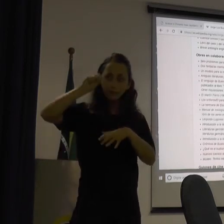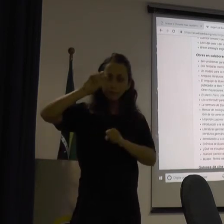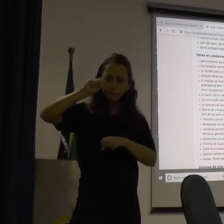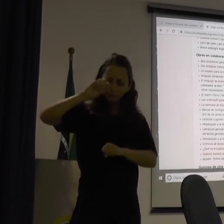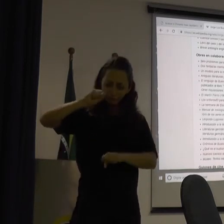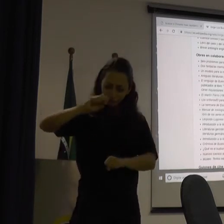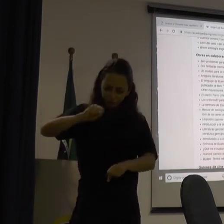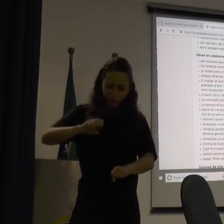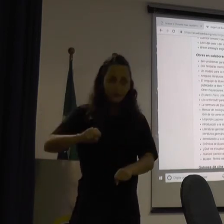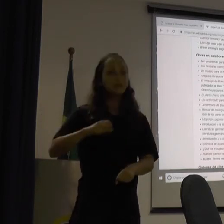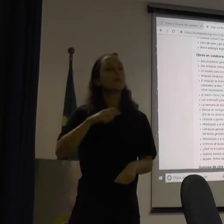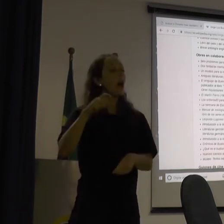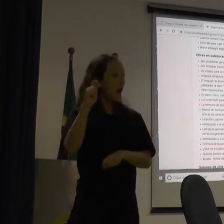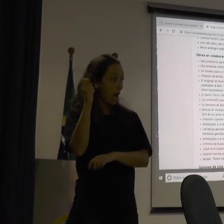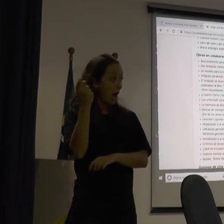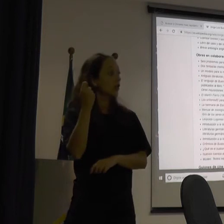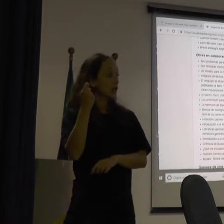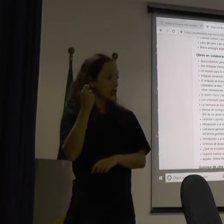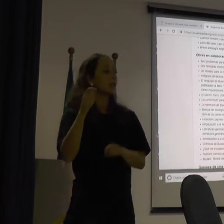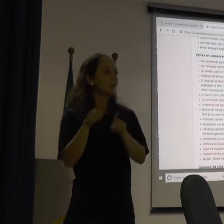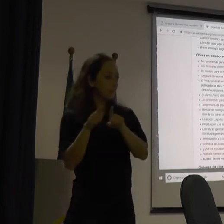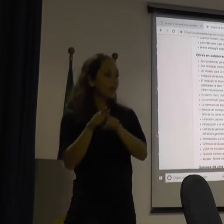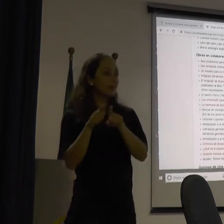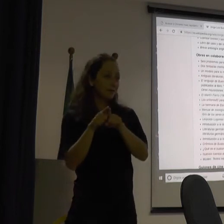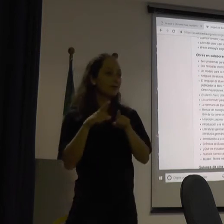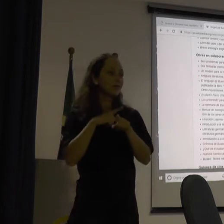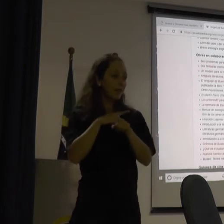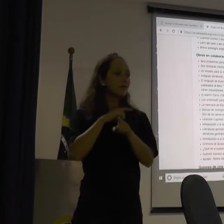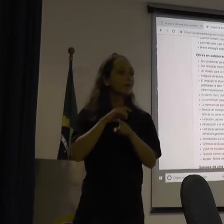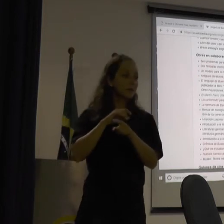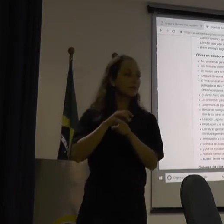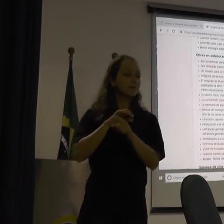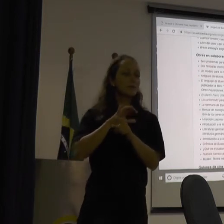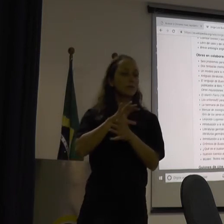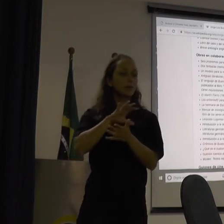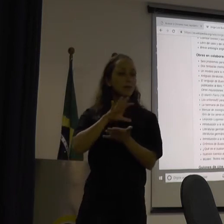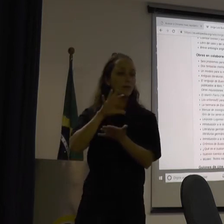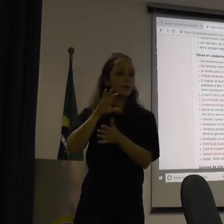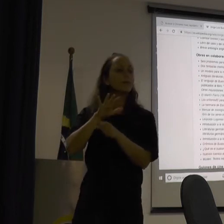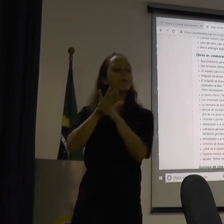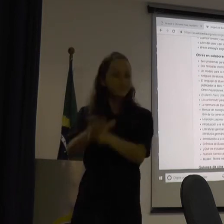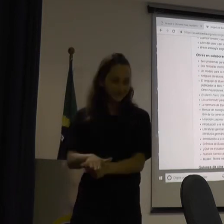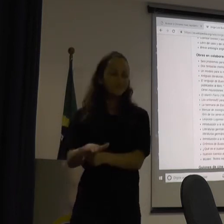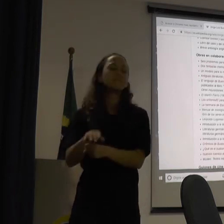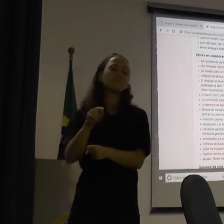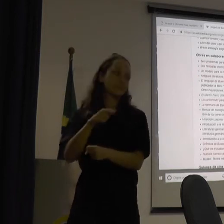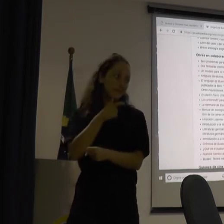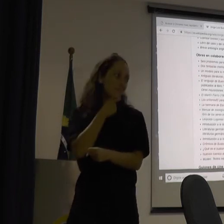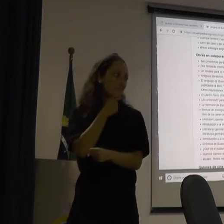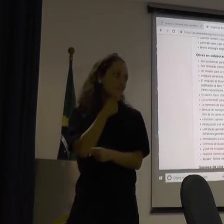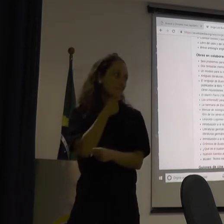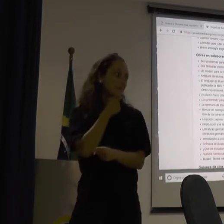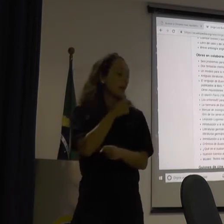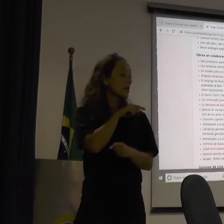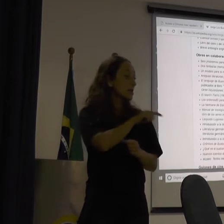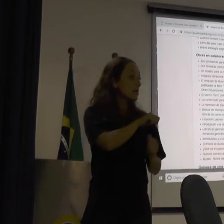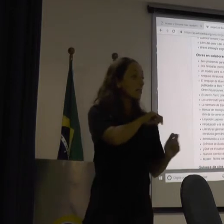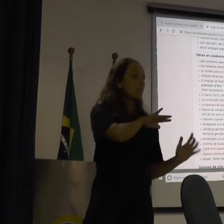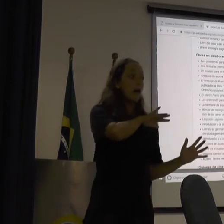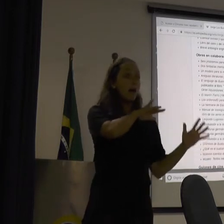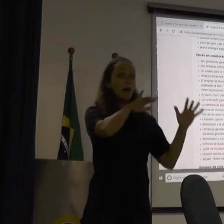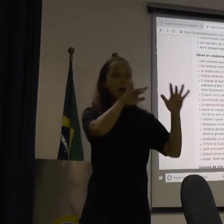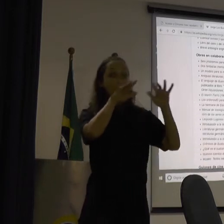lugar, né? Inclusive da Argentina. Então o que acontece? Nessas invasões, os ingleses eles sempre